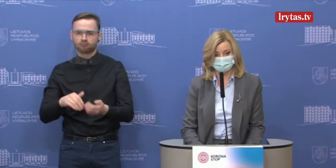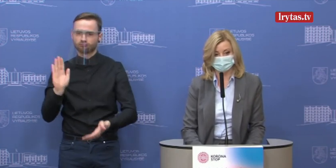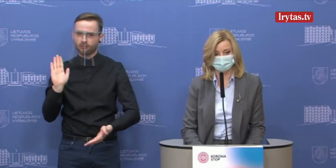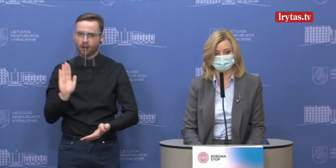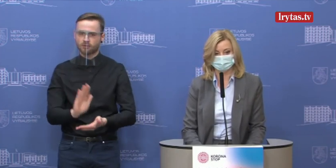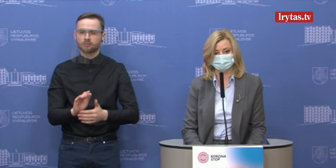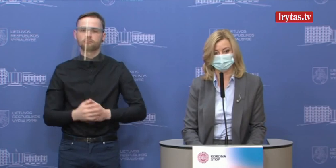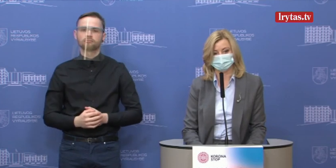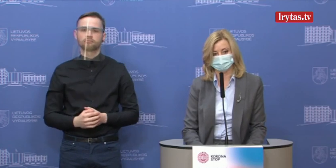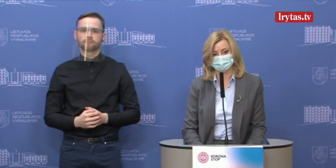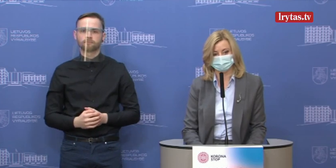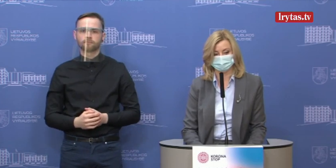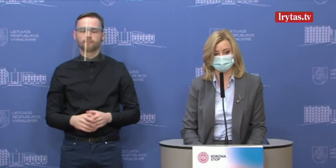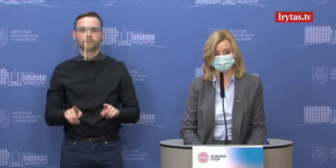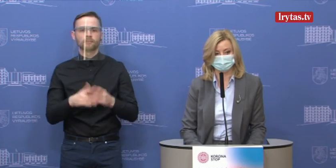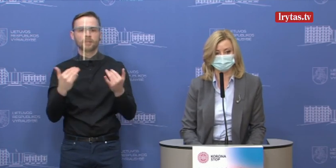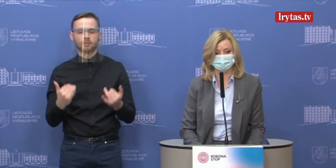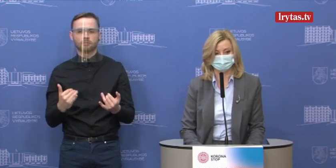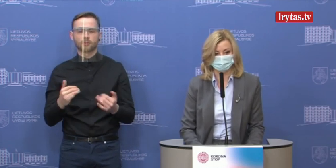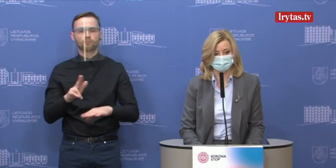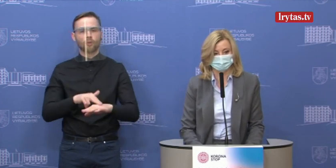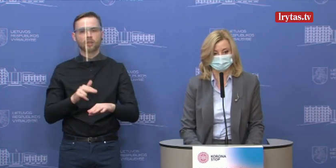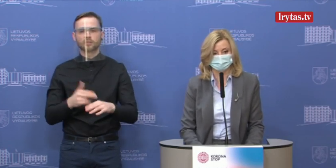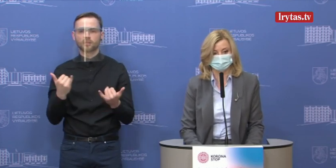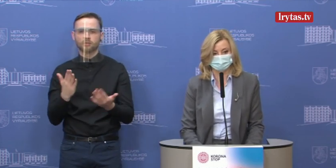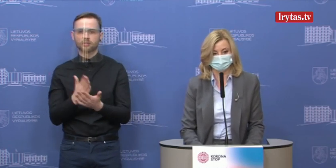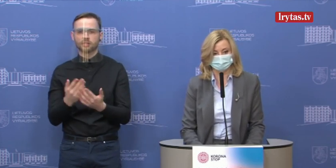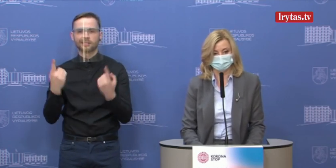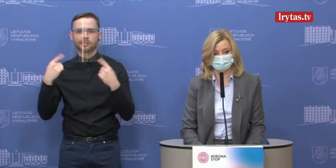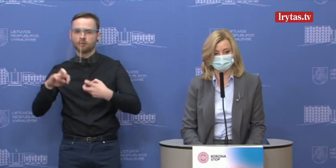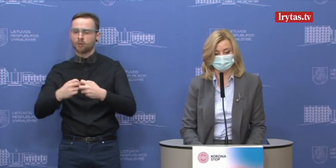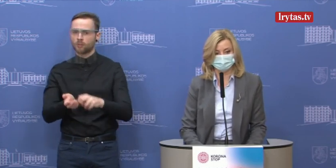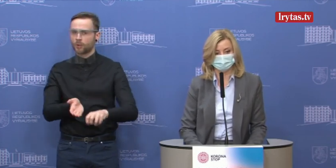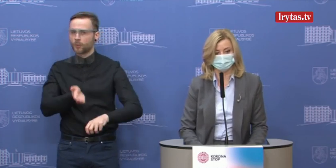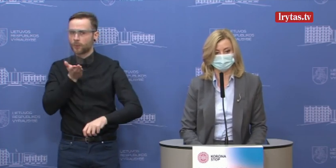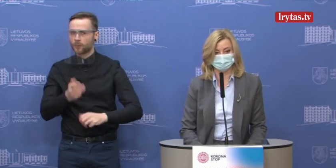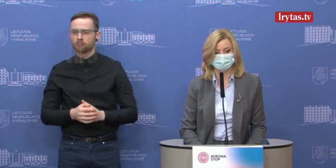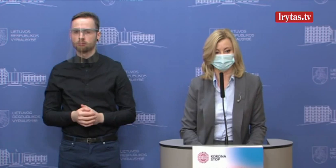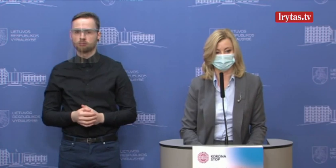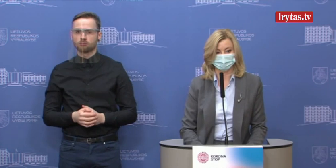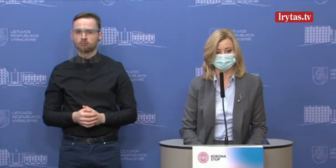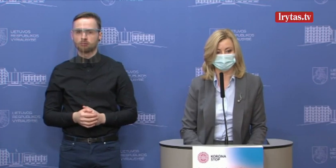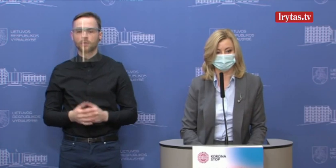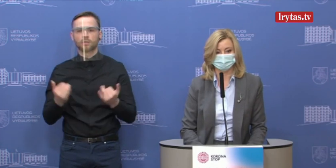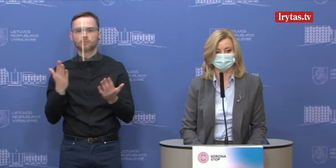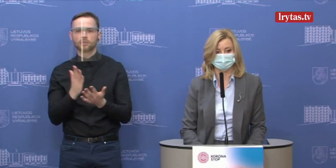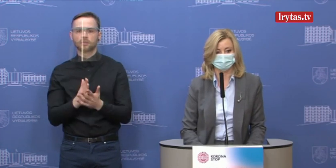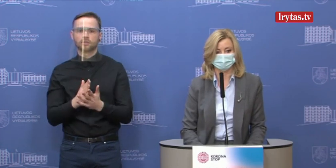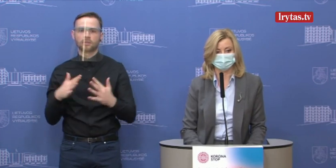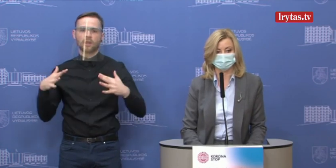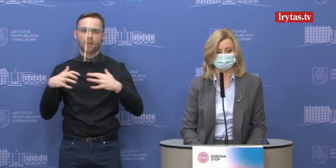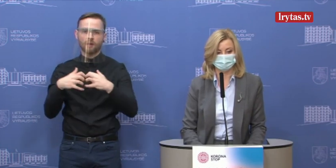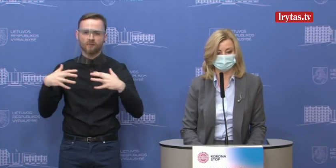fokusuojasi dabar į kitas opias problemas, nes blogėja rodikliai tiek avaringumo,